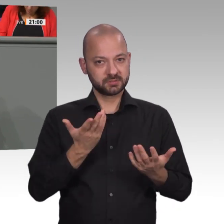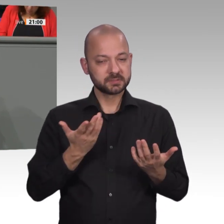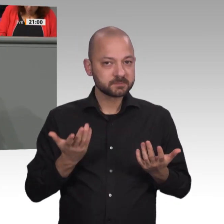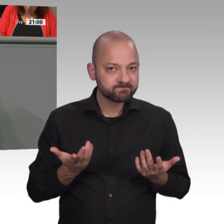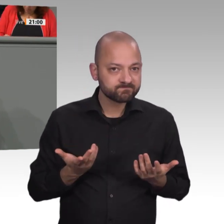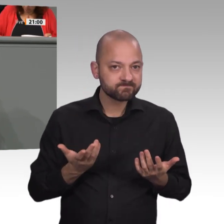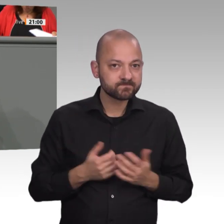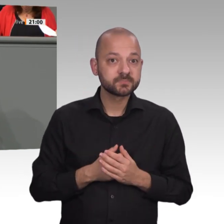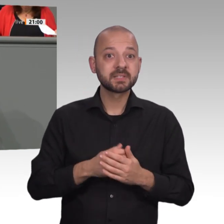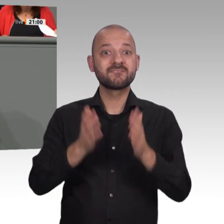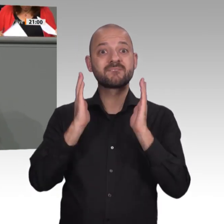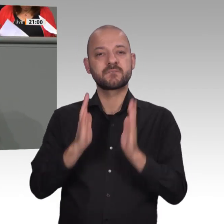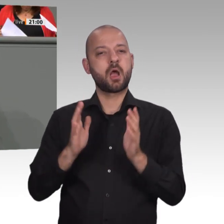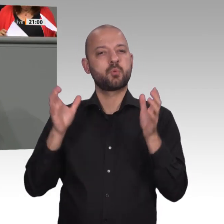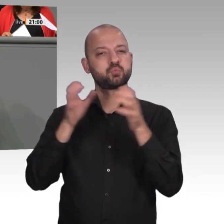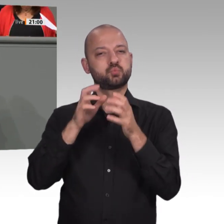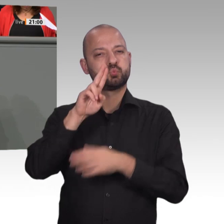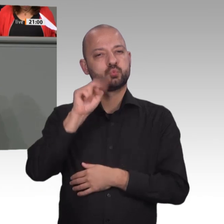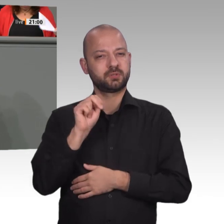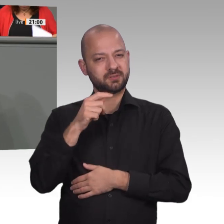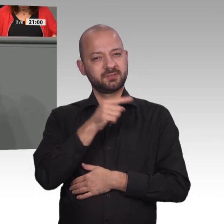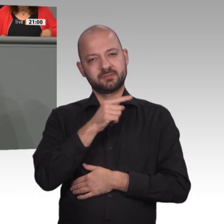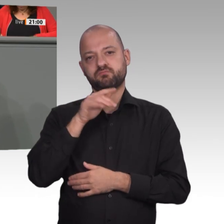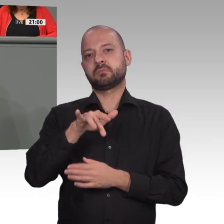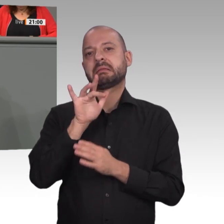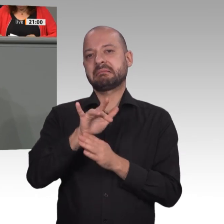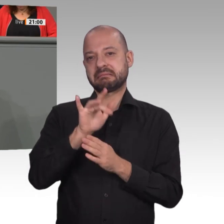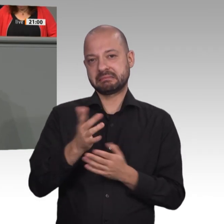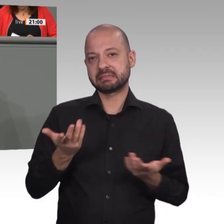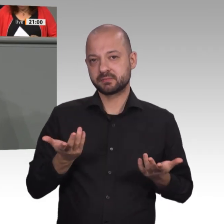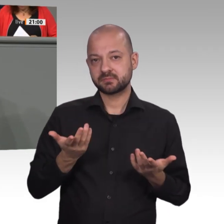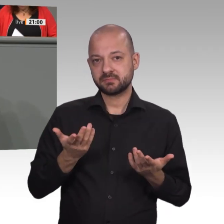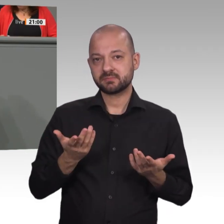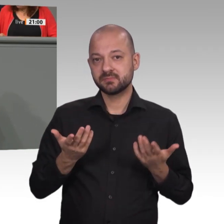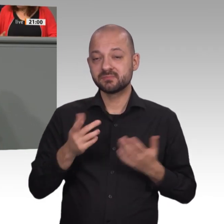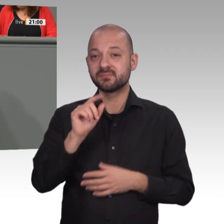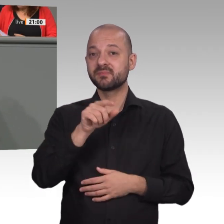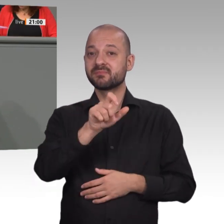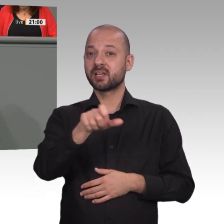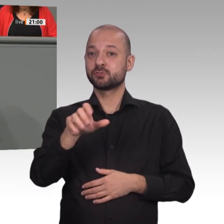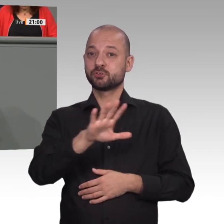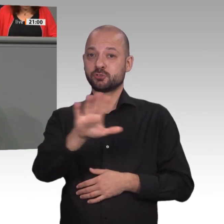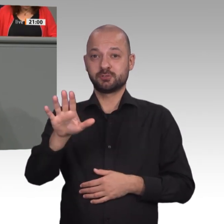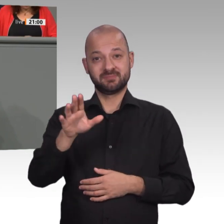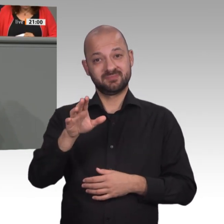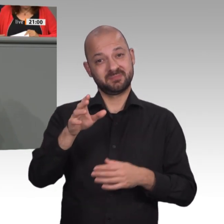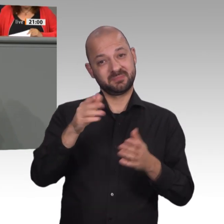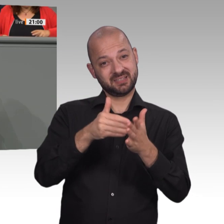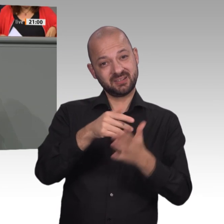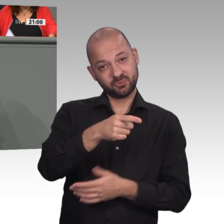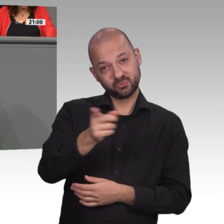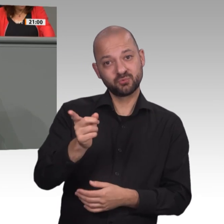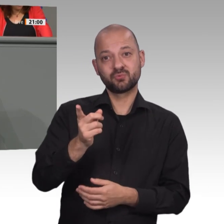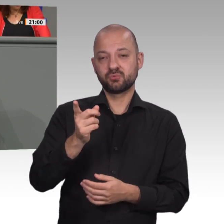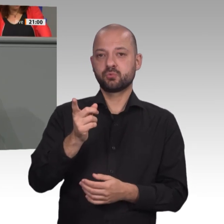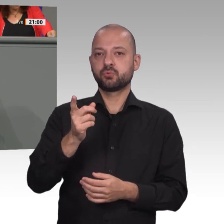und Beschäftigung kritisiert der UN-Fachausschuss insbesondere finanzielle Fehlanreize, die Menschen mit Behinderungen am